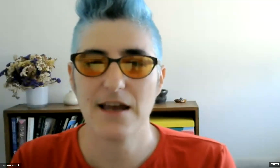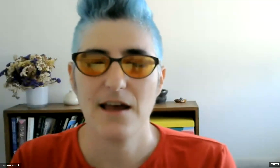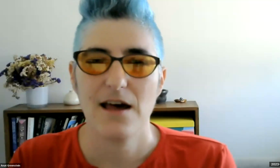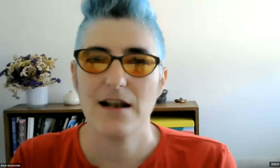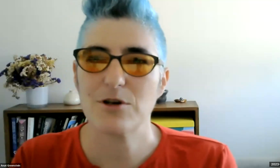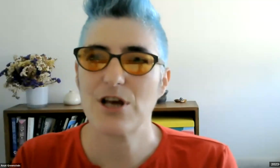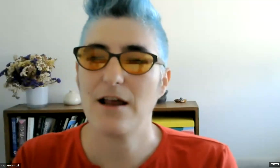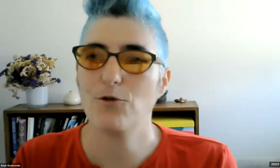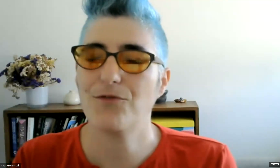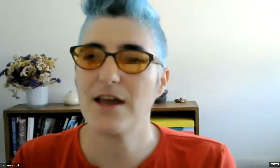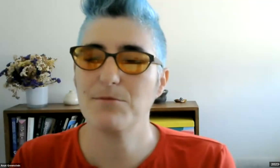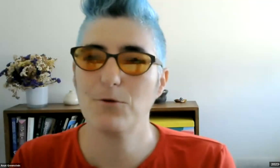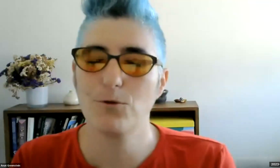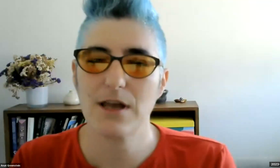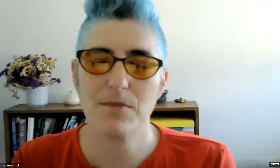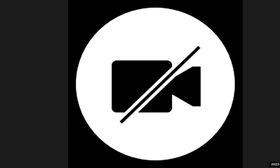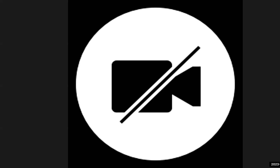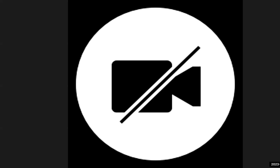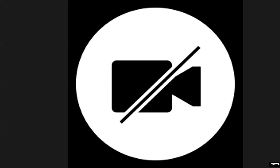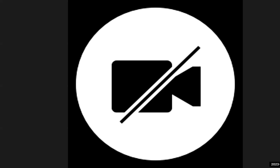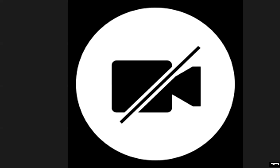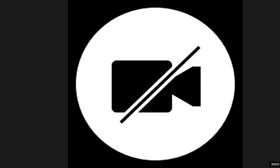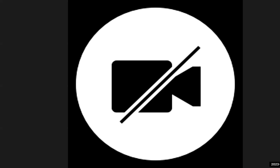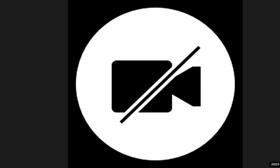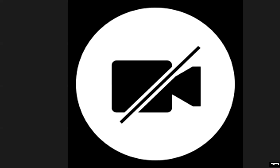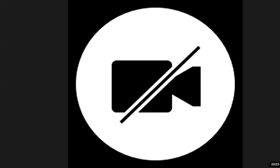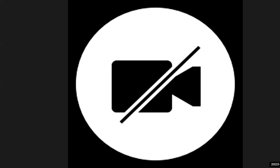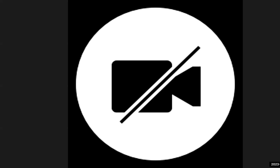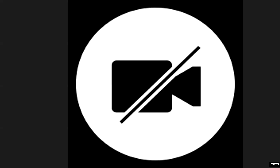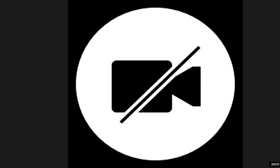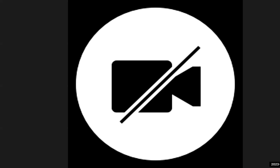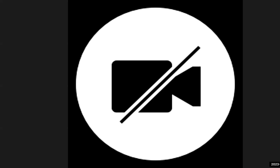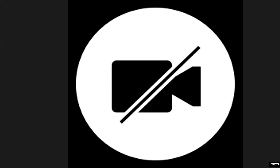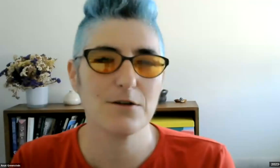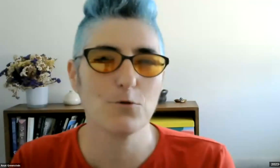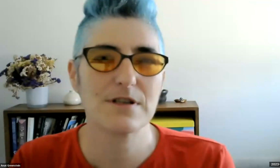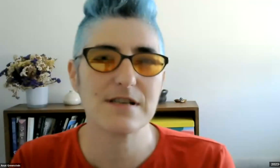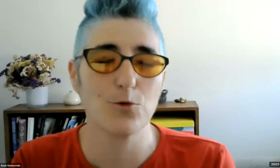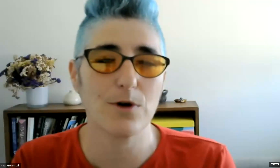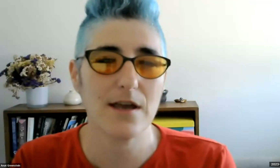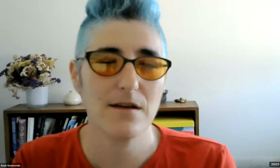למשל על אופני מגורים ננה העלתה את הנקודה של דיור ציבורי